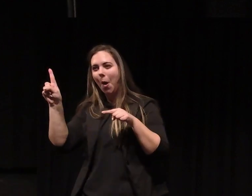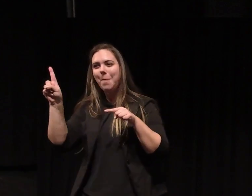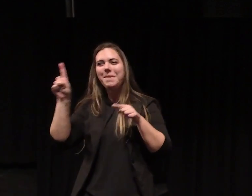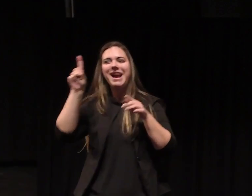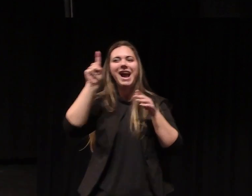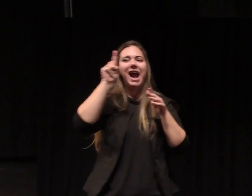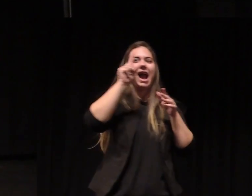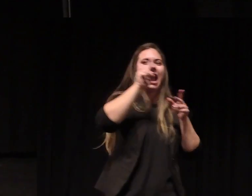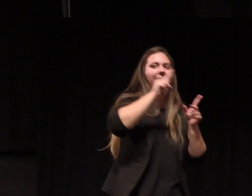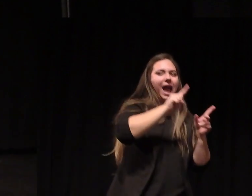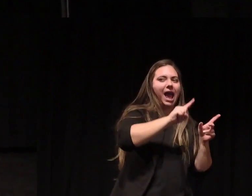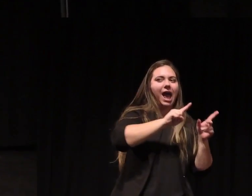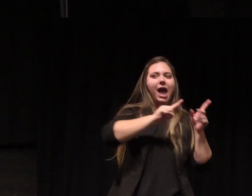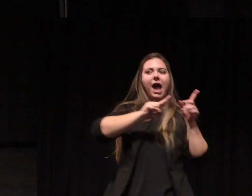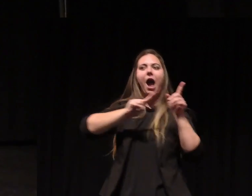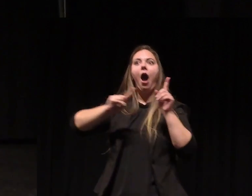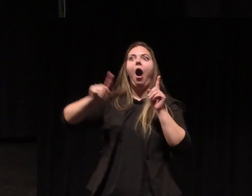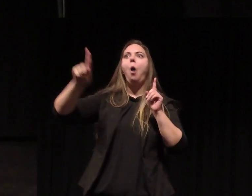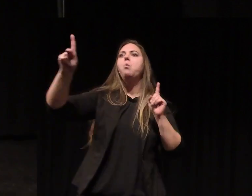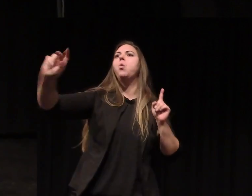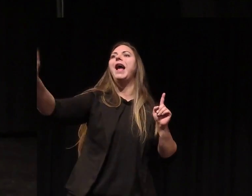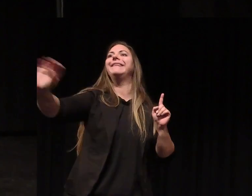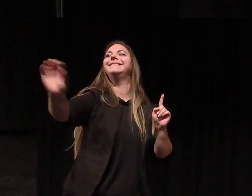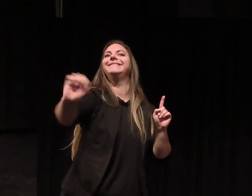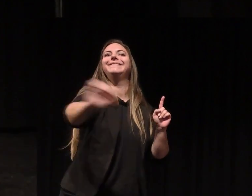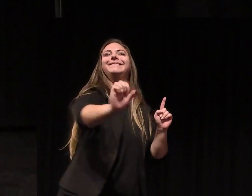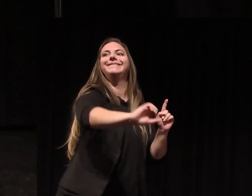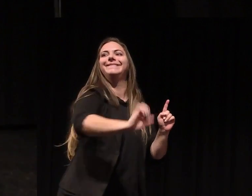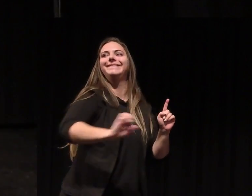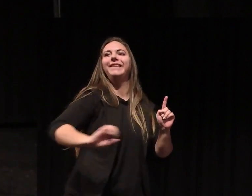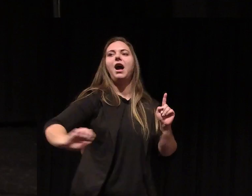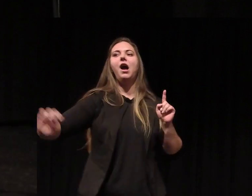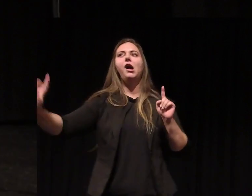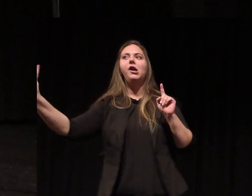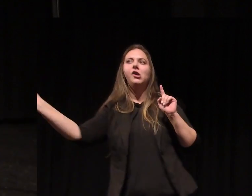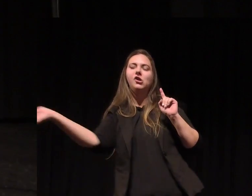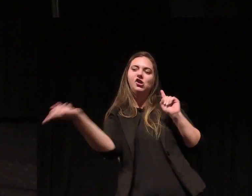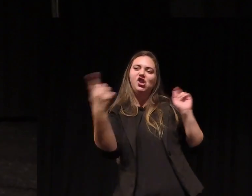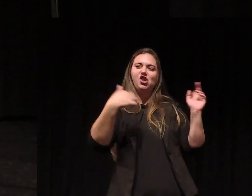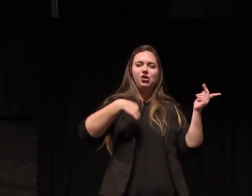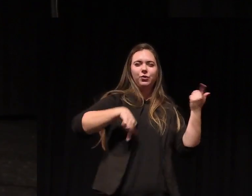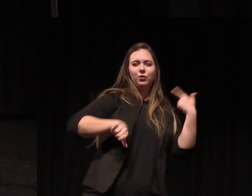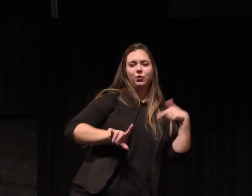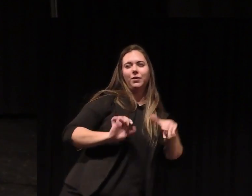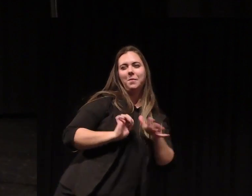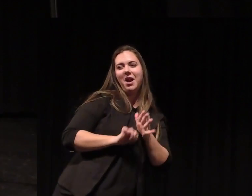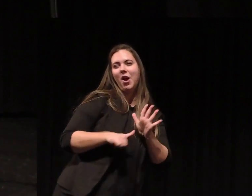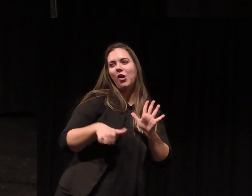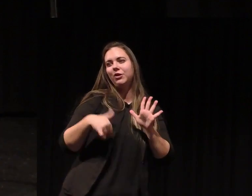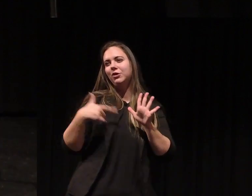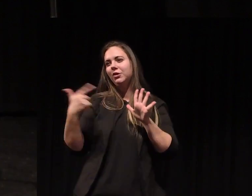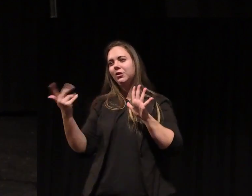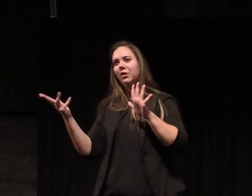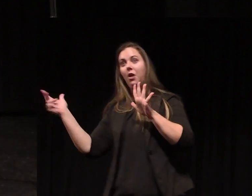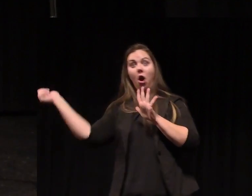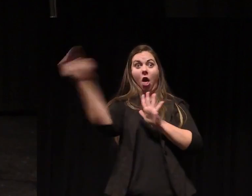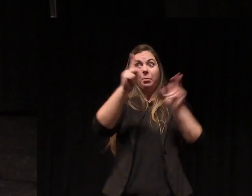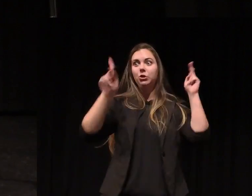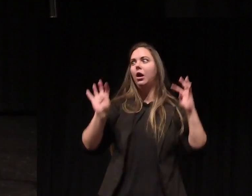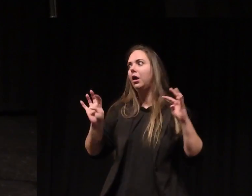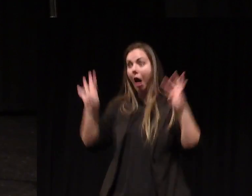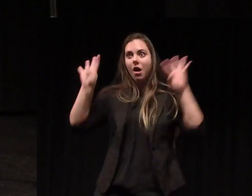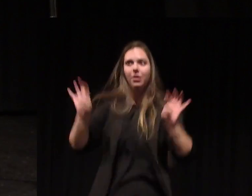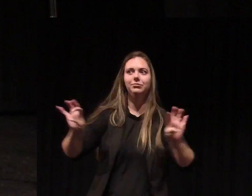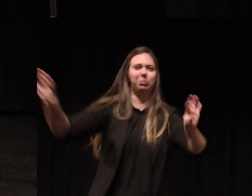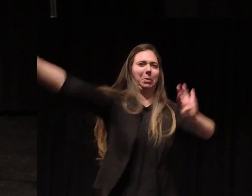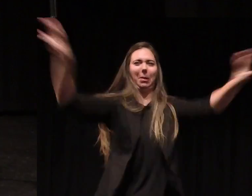poivre et c'était pas long avant que tous les gens du village sont retournés chez eux puis qu'ils ont ramené des